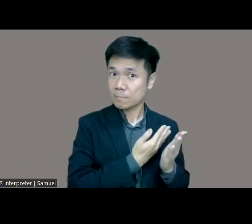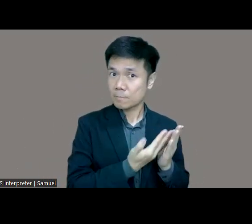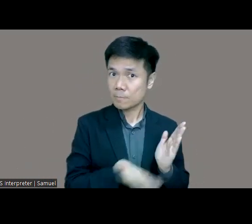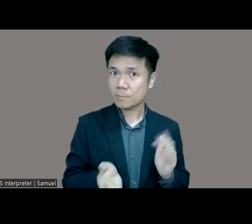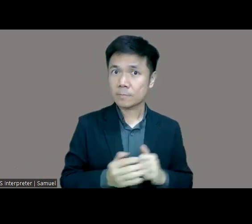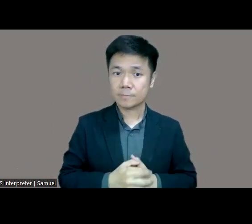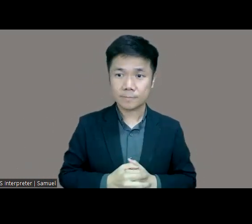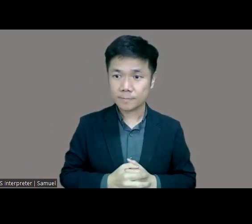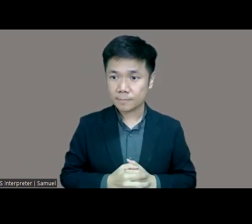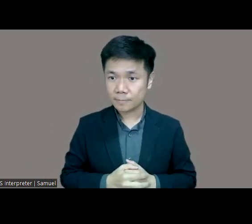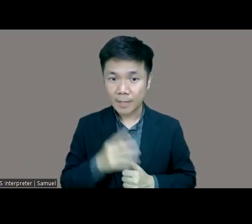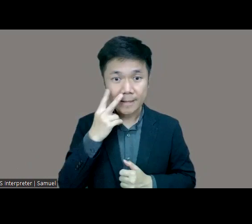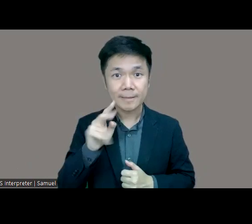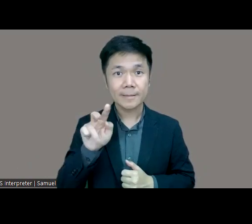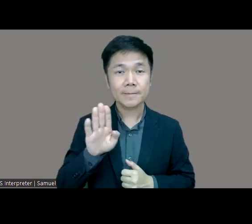partenaires.